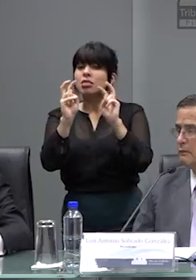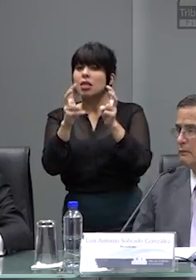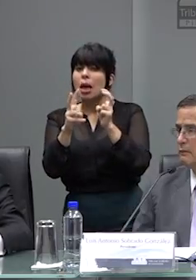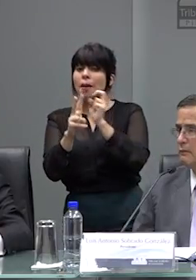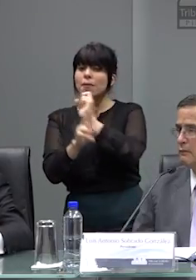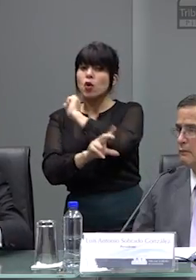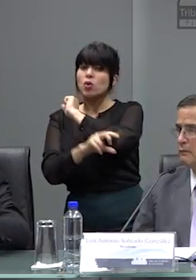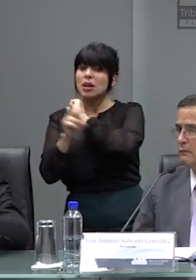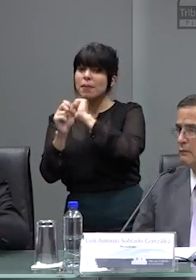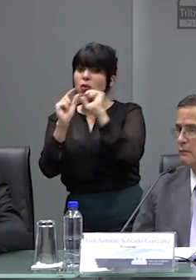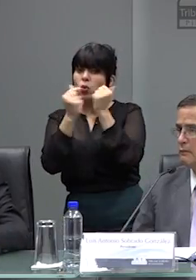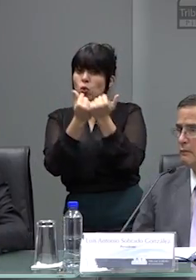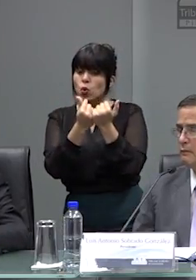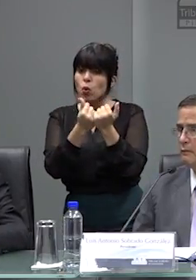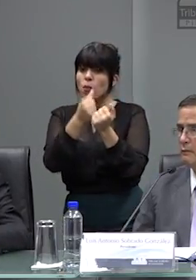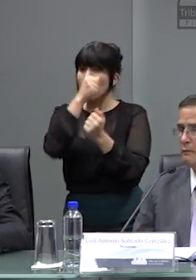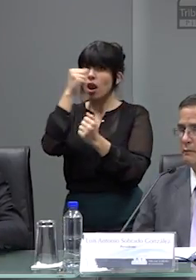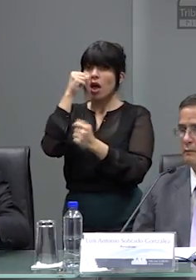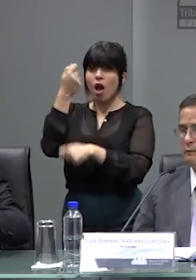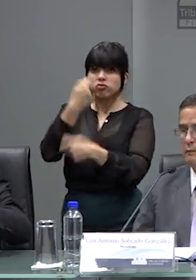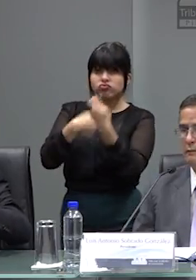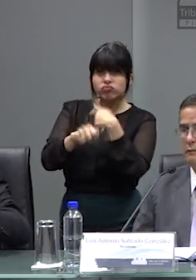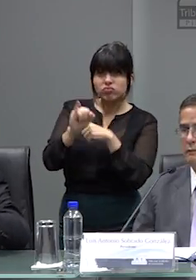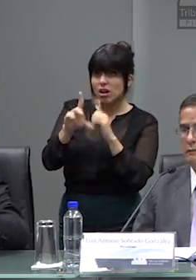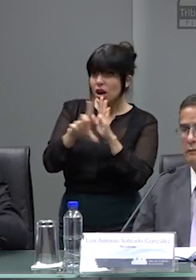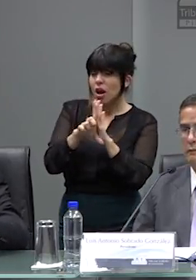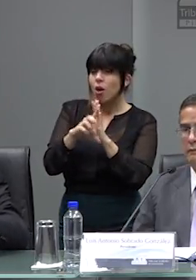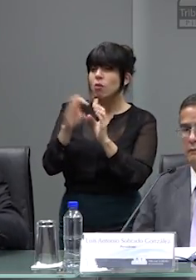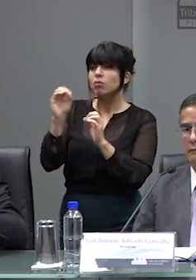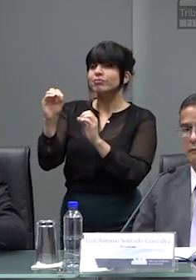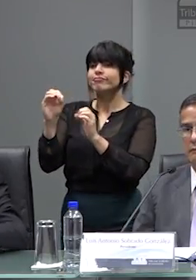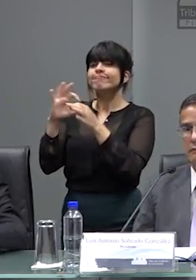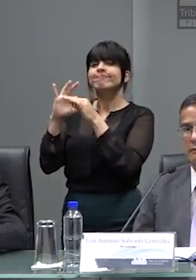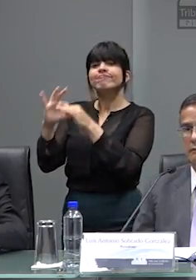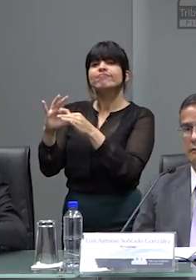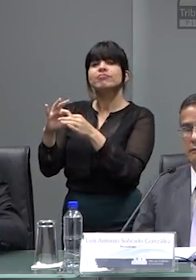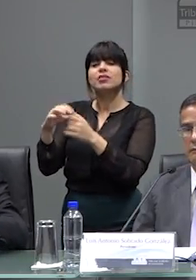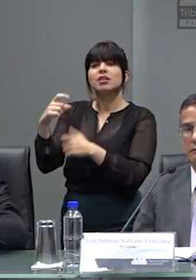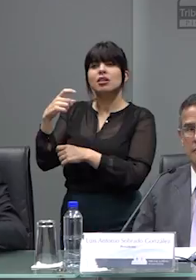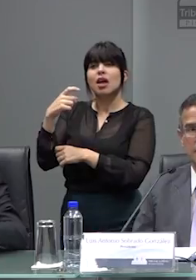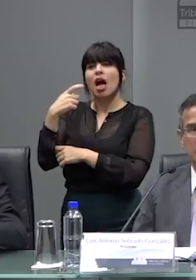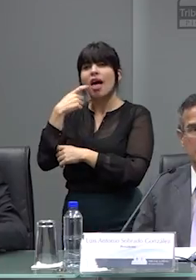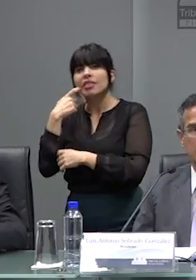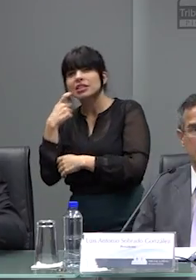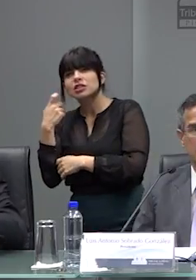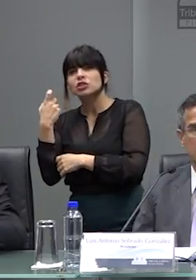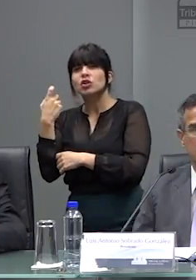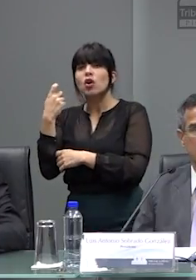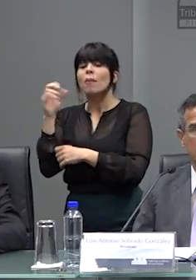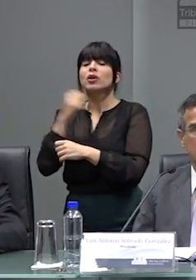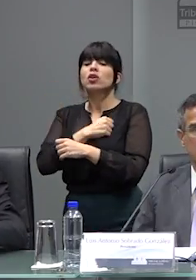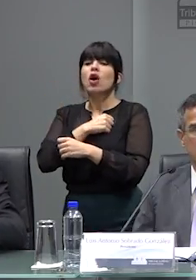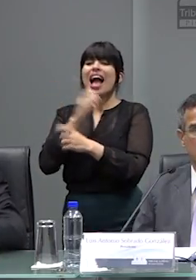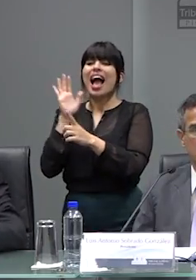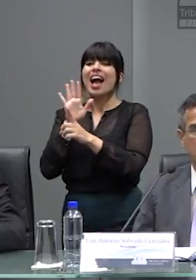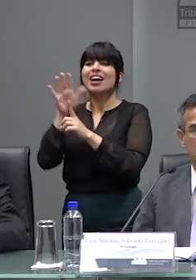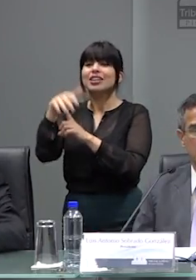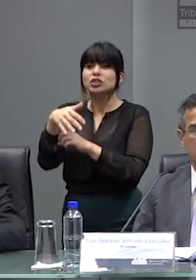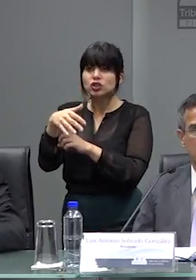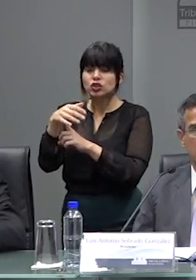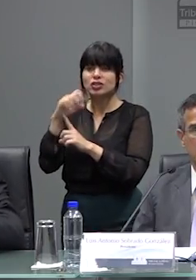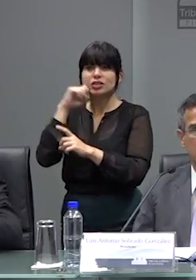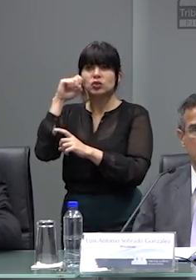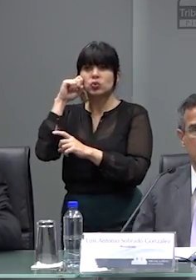criminalidad organizada, narcotráfico, lo que tenga que ver con agresiones sexuales contra menores y